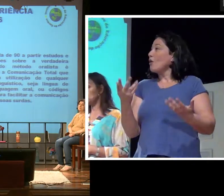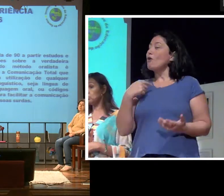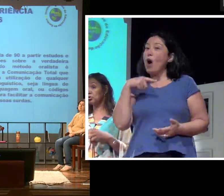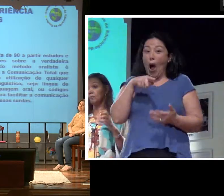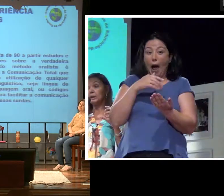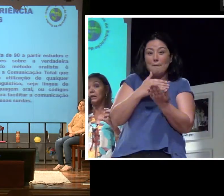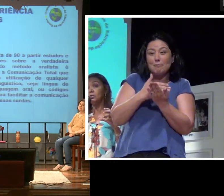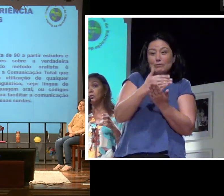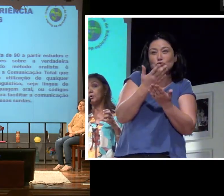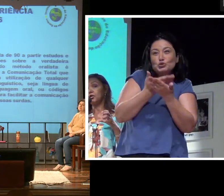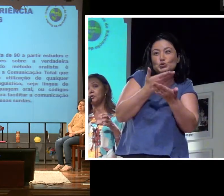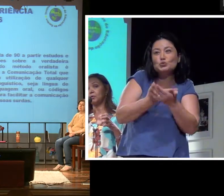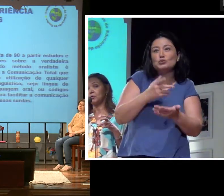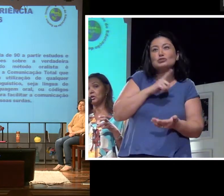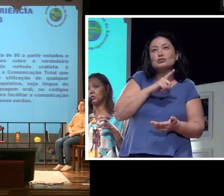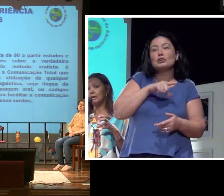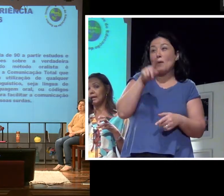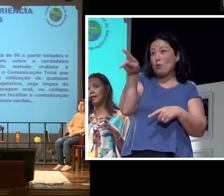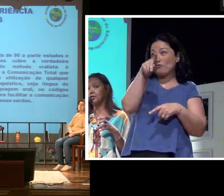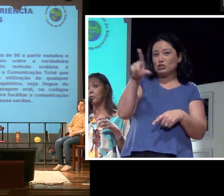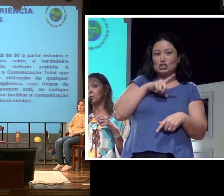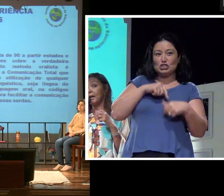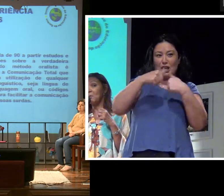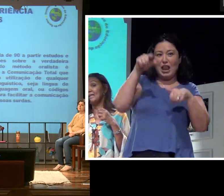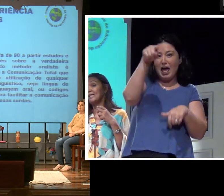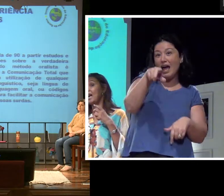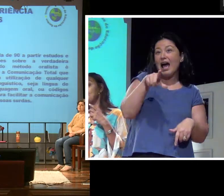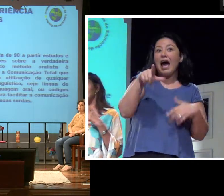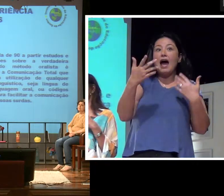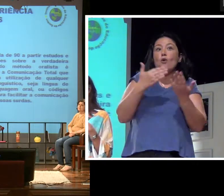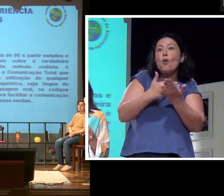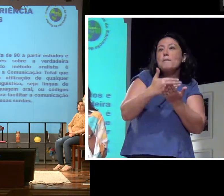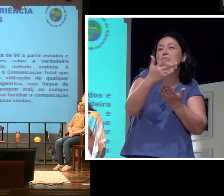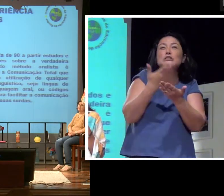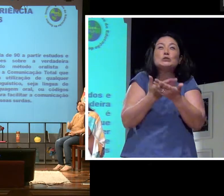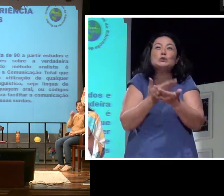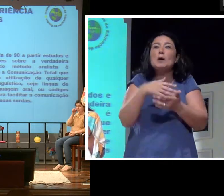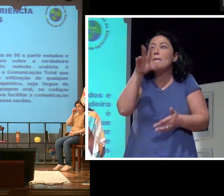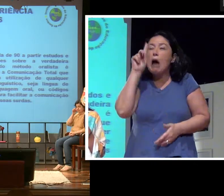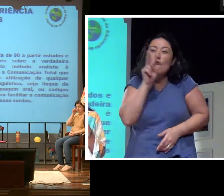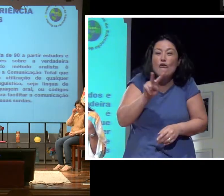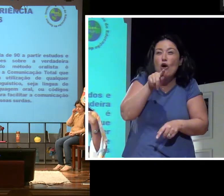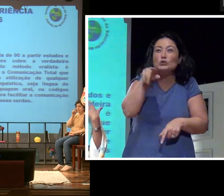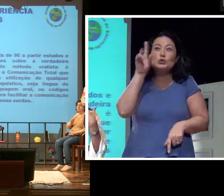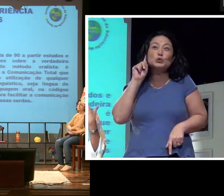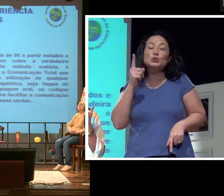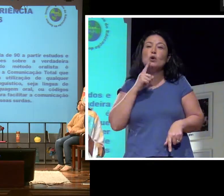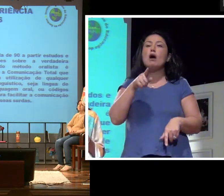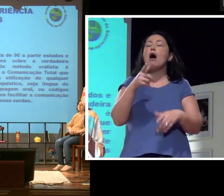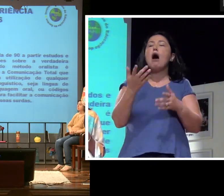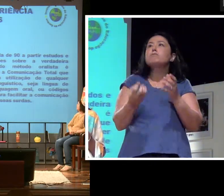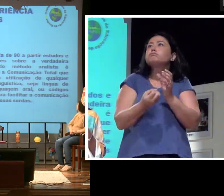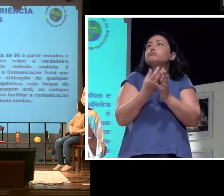dos estudos de um pequeno grupo que tinha de professores lá, que já começava a estudar a questão da surdez, tudo isso